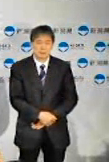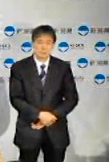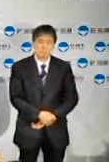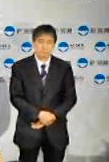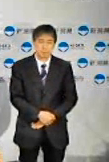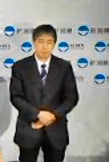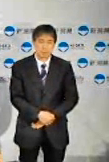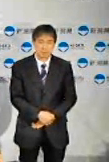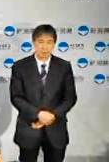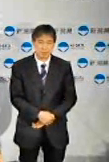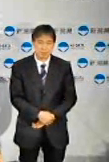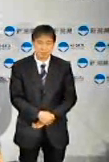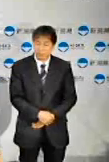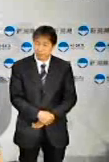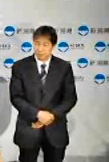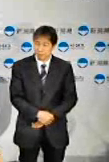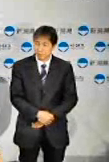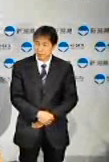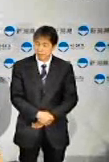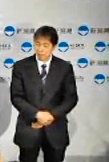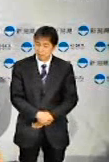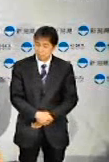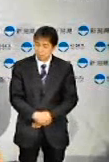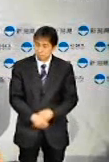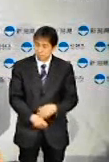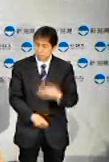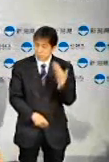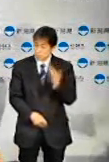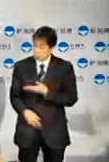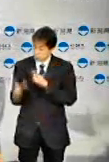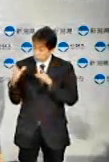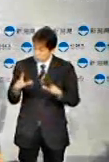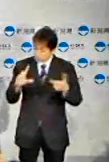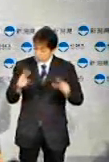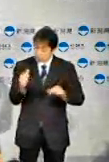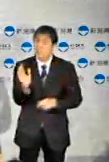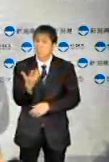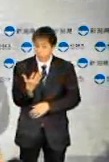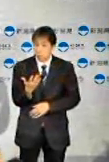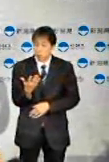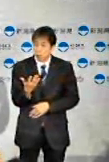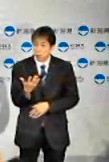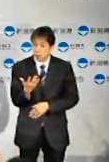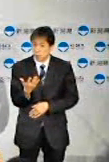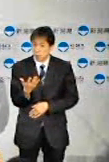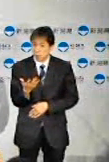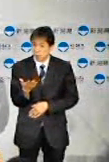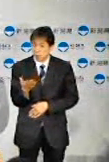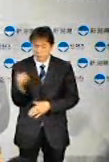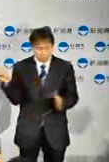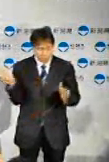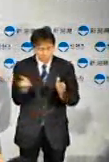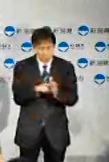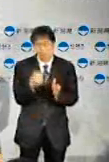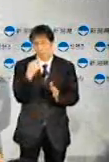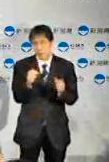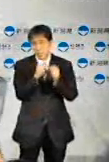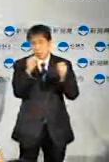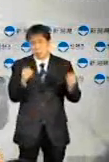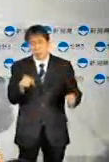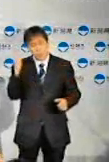まああの質問ではないんですけど、ちょっとそれをにこう広げて言えば、あの以前から私の問題意識とし